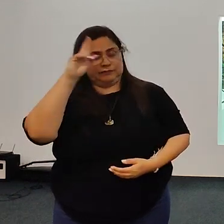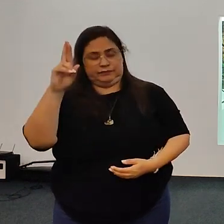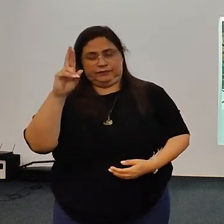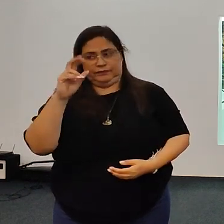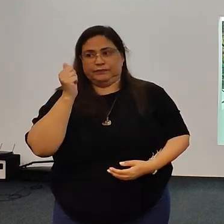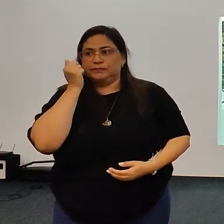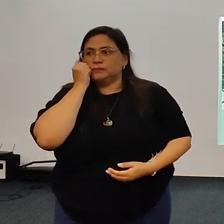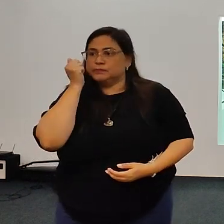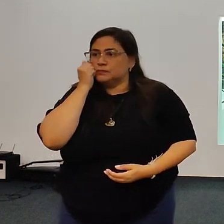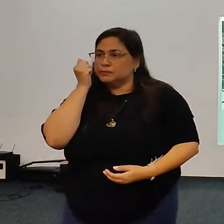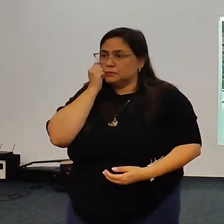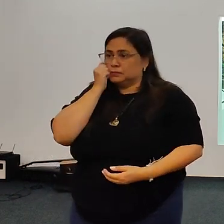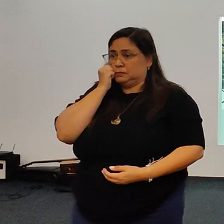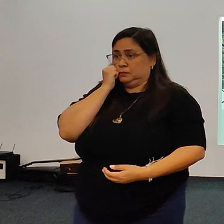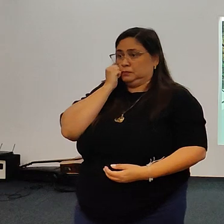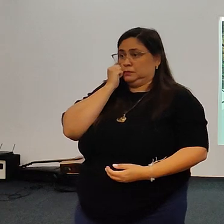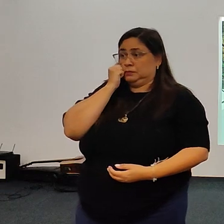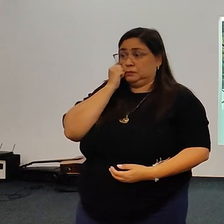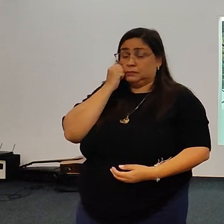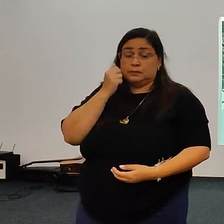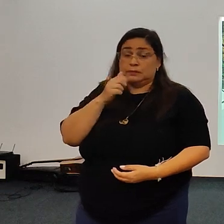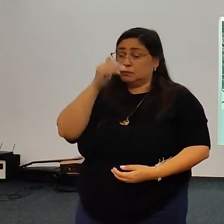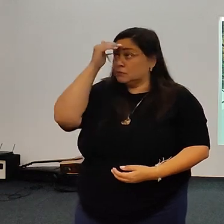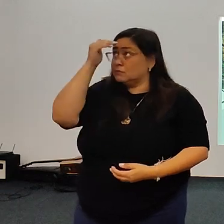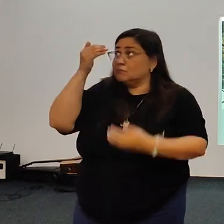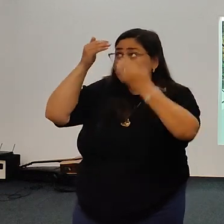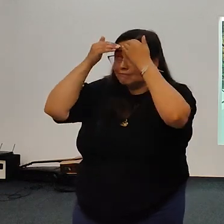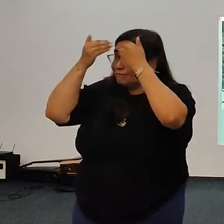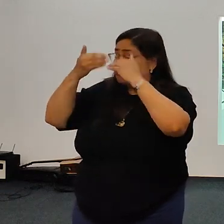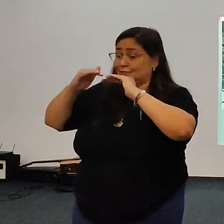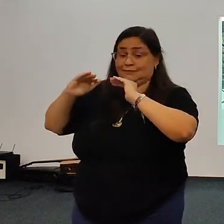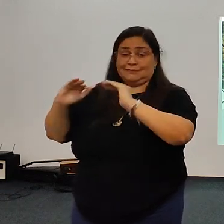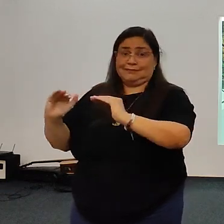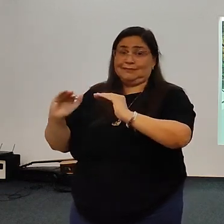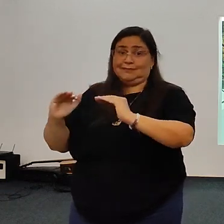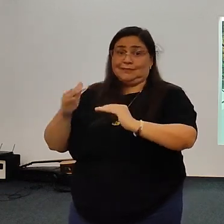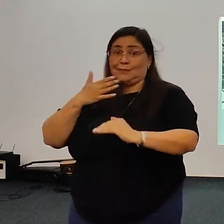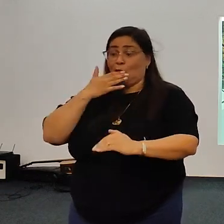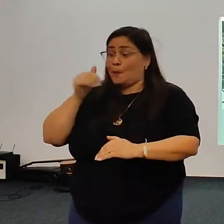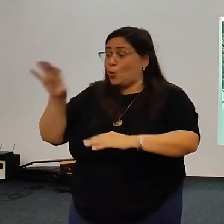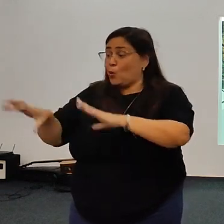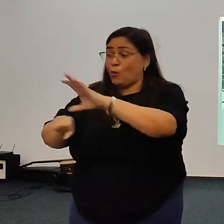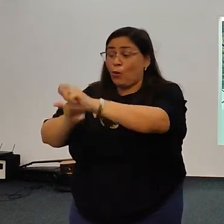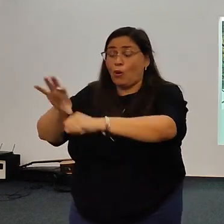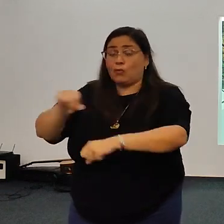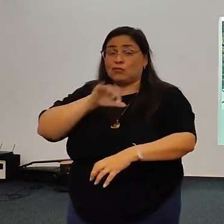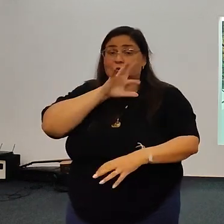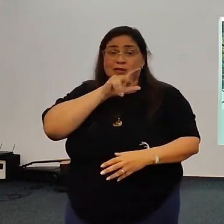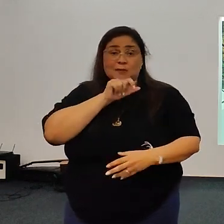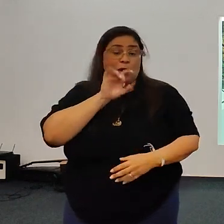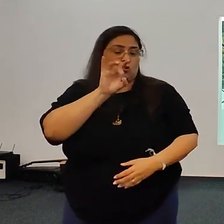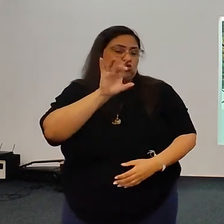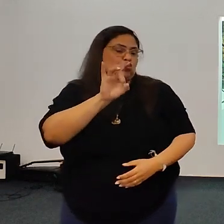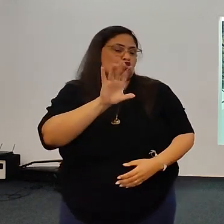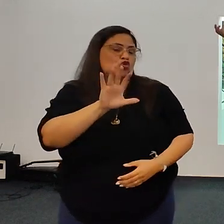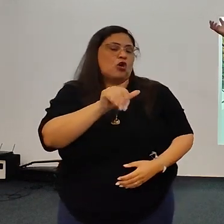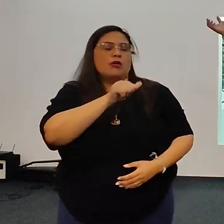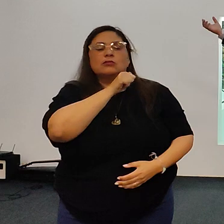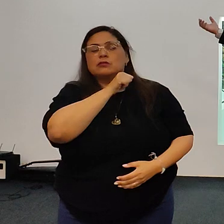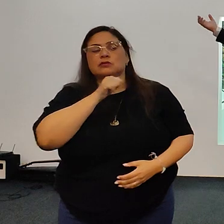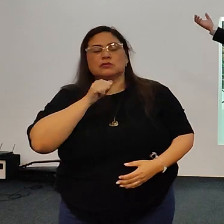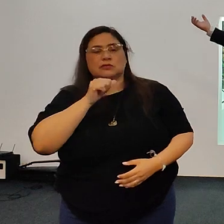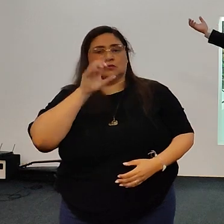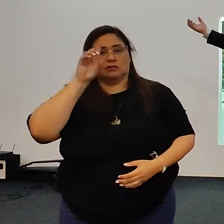de pau. Ele desobedeceu a Deus e ainda pegou o melhor que ele quis e ainda disse que ele só fez aquilo